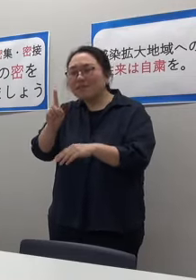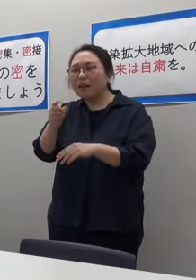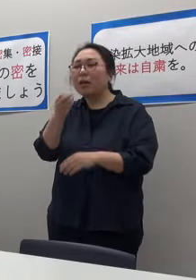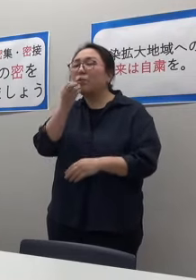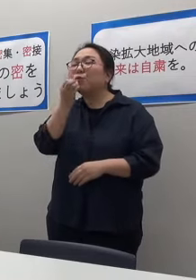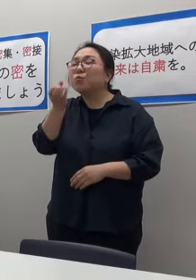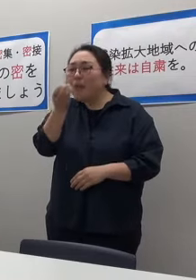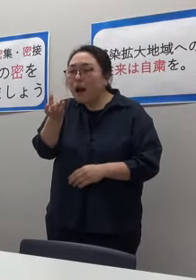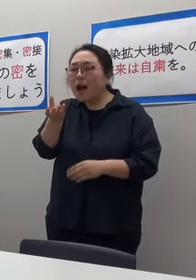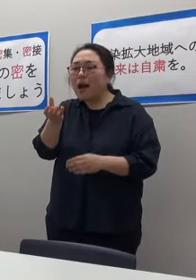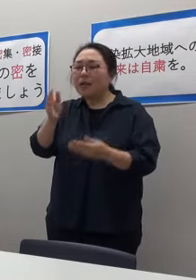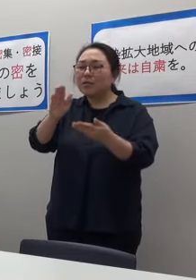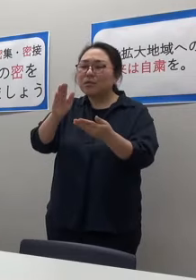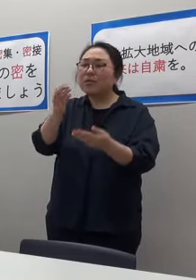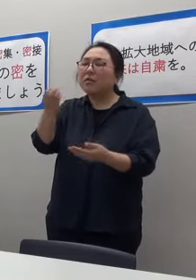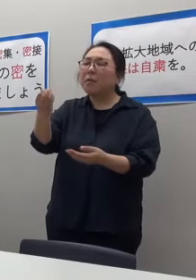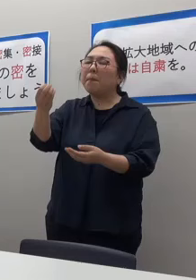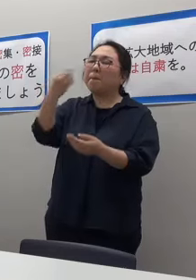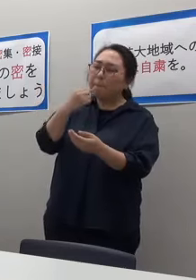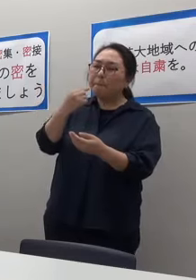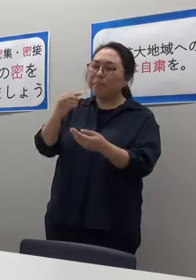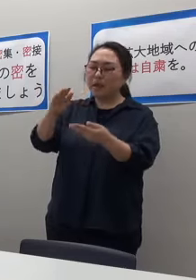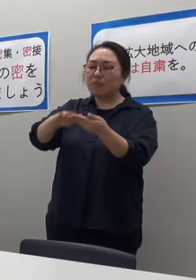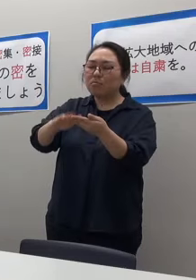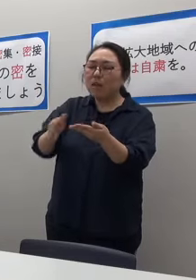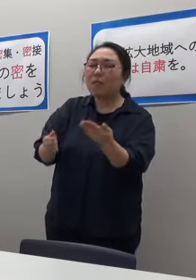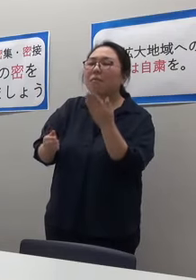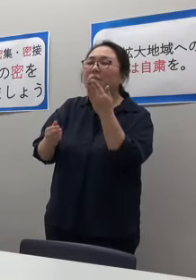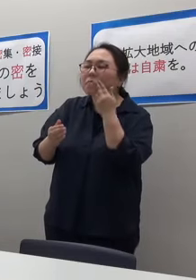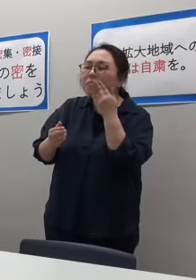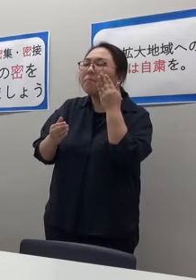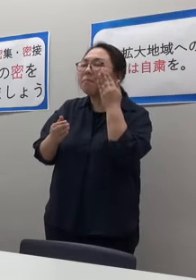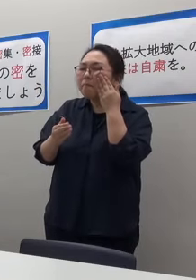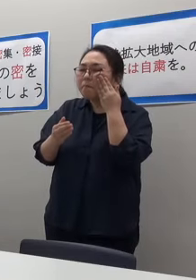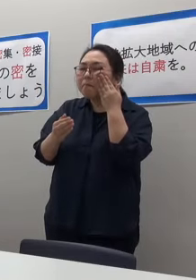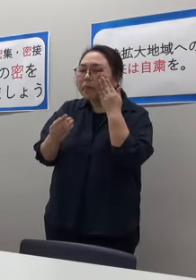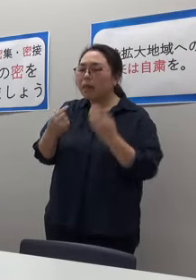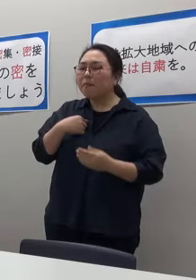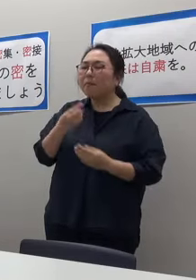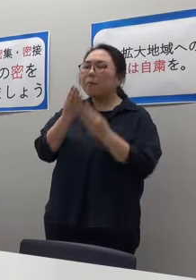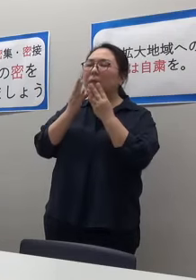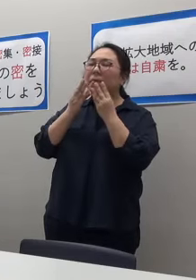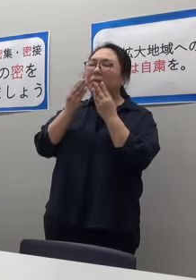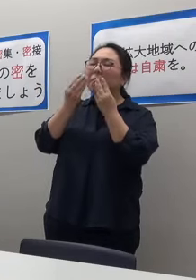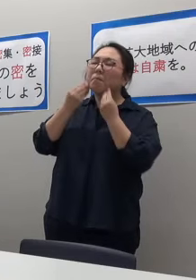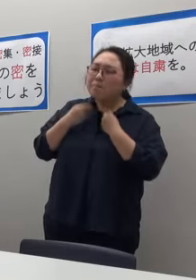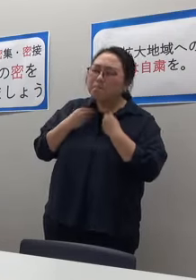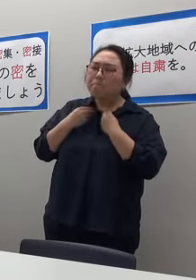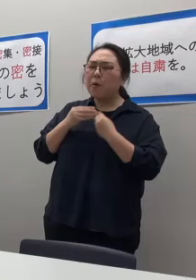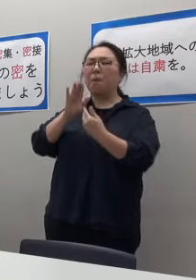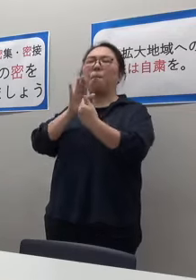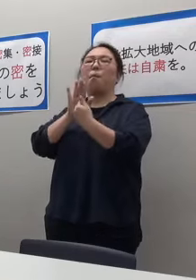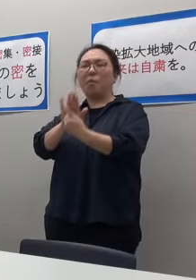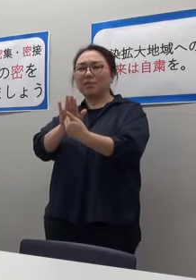または手指を介して間接的に口や目、鼻から体内に取り込まないようにすることに変わりは